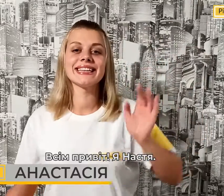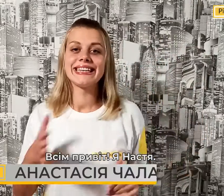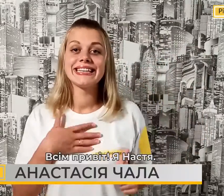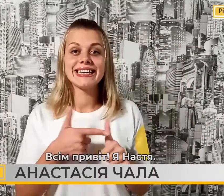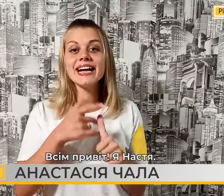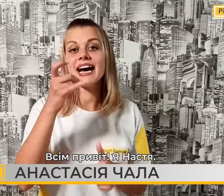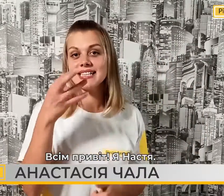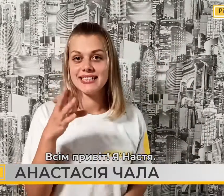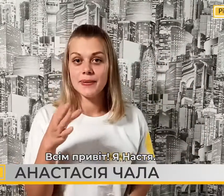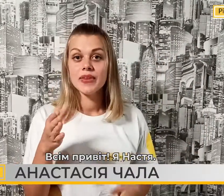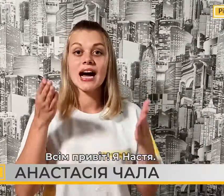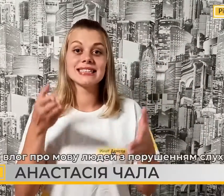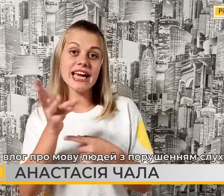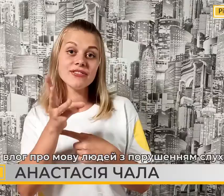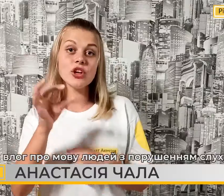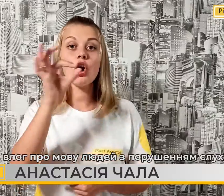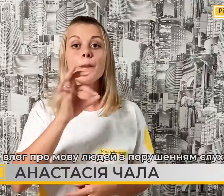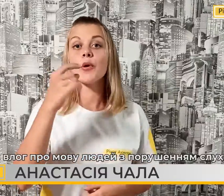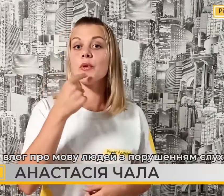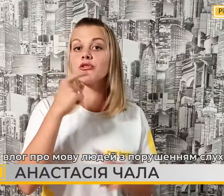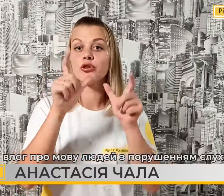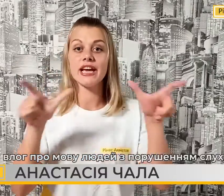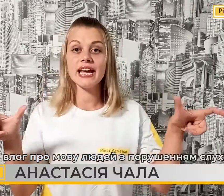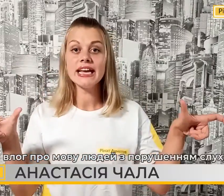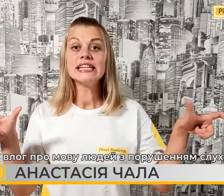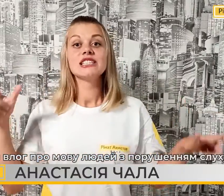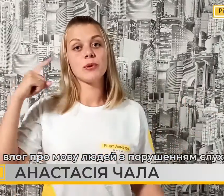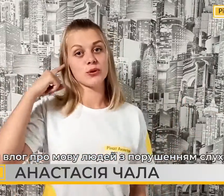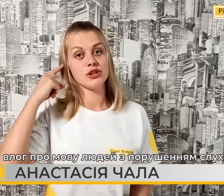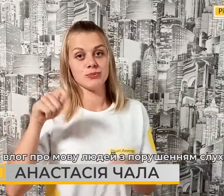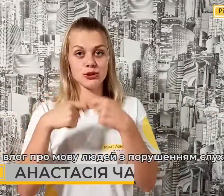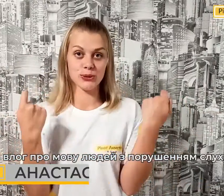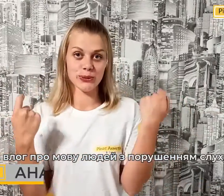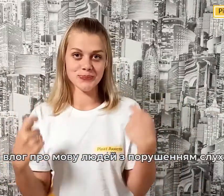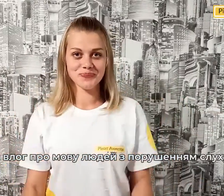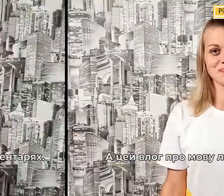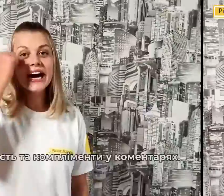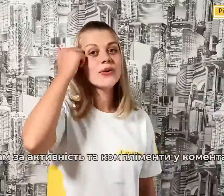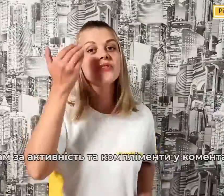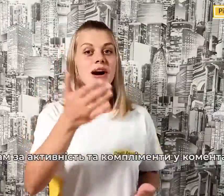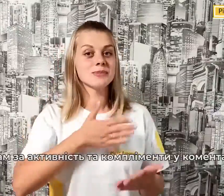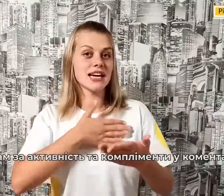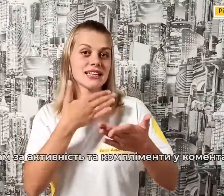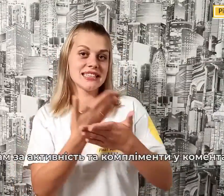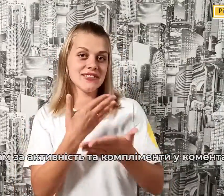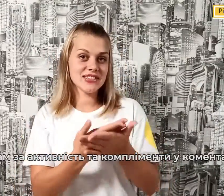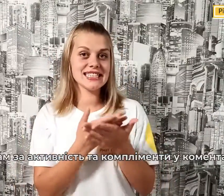Привіт! Я Настя, а цей влог про мову людей з порушенням слуху. Дякую вам за активність